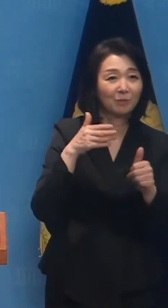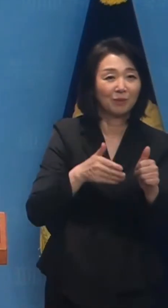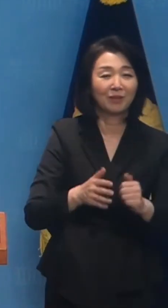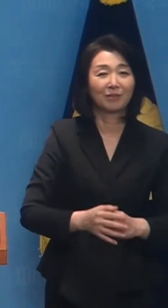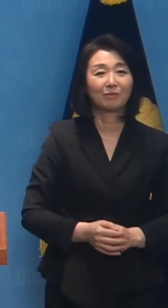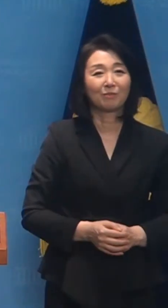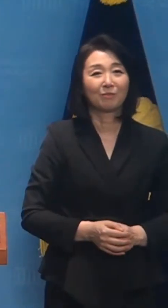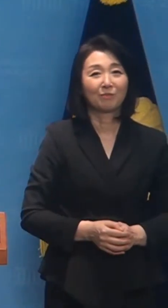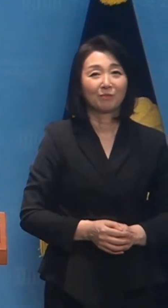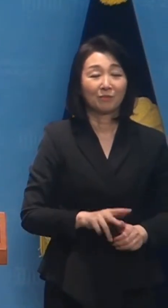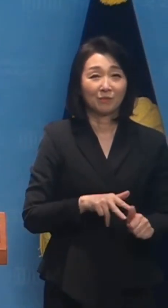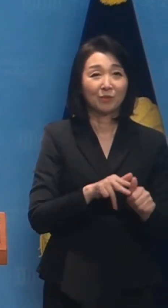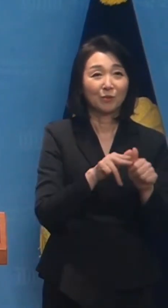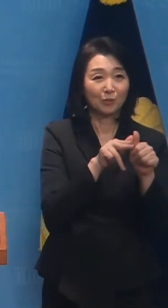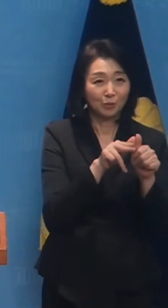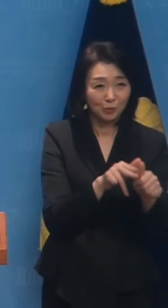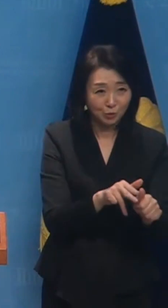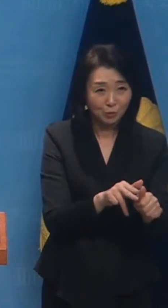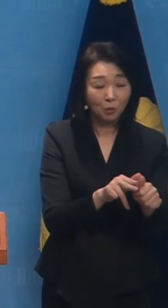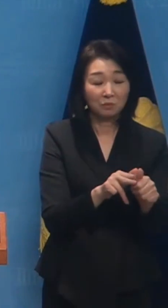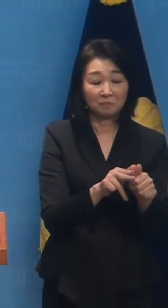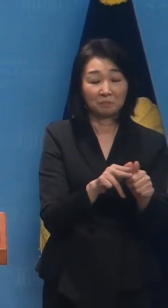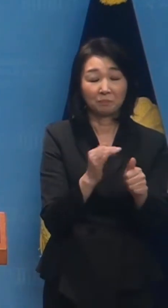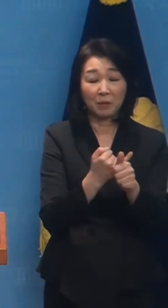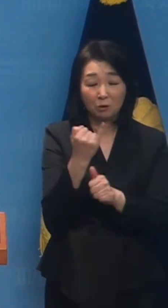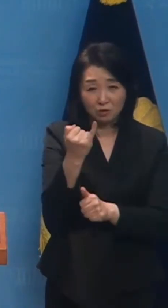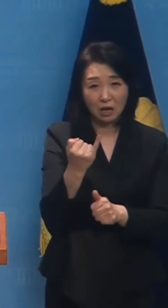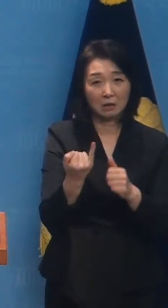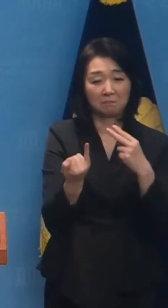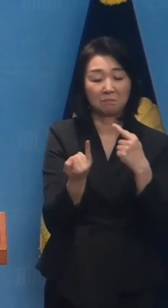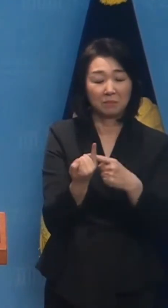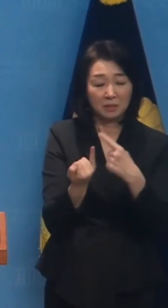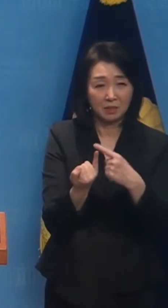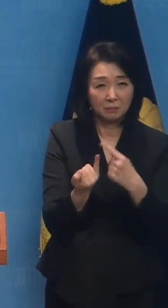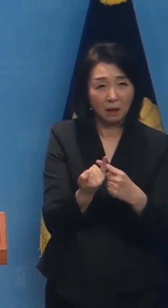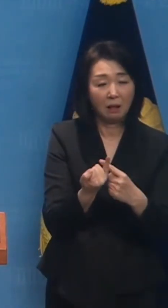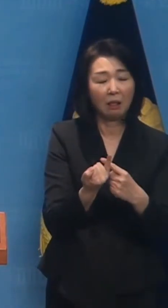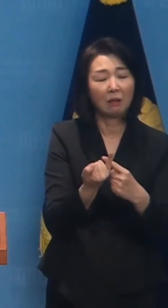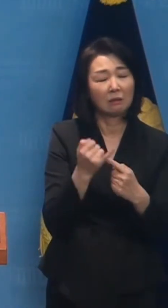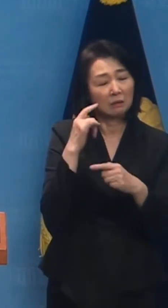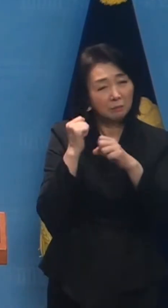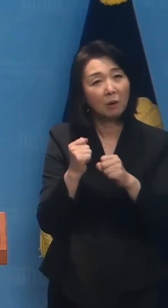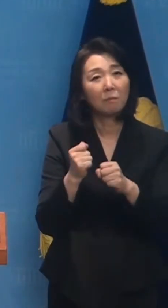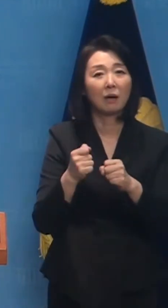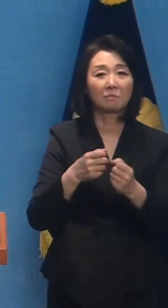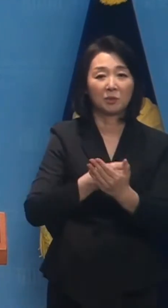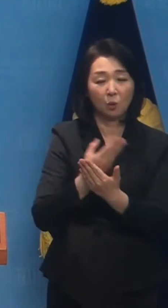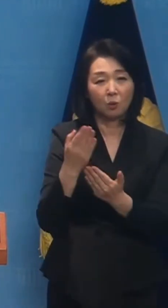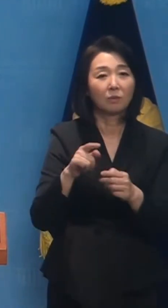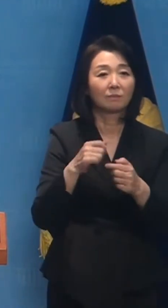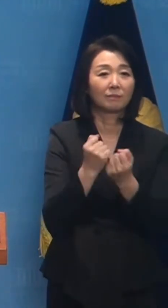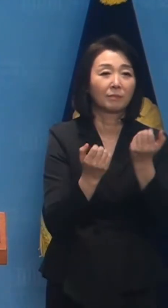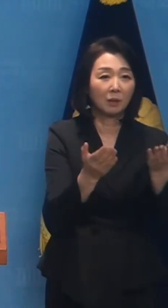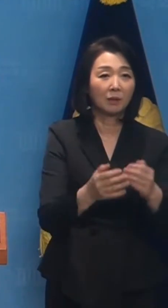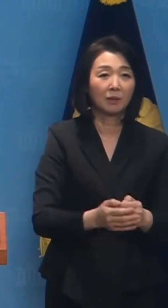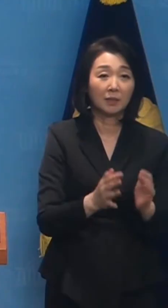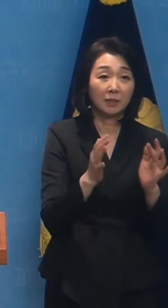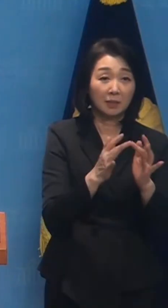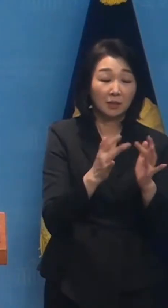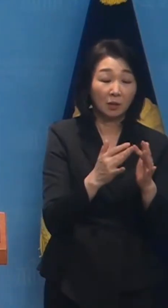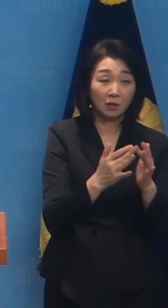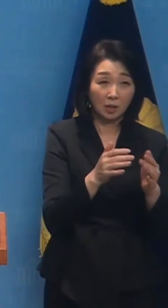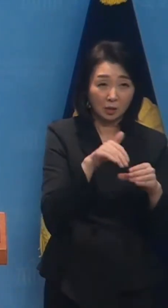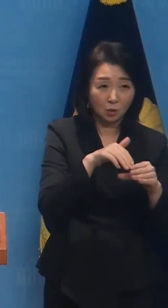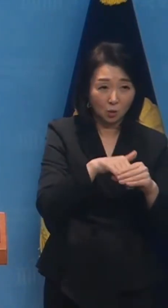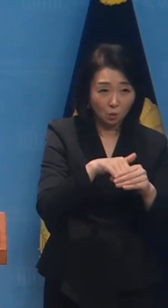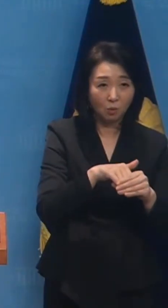부탁드립니다. 후보 배우자 비방, 객관성 상실 보도 등에 대한 언론 대응 보고입니다. 인터넷 선거보도